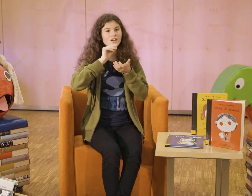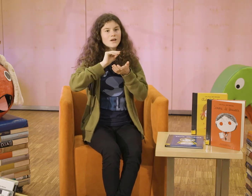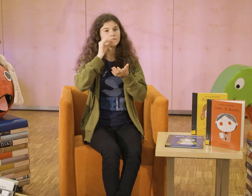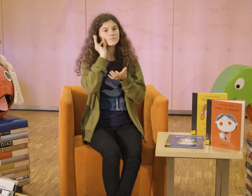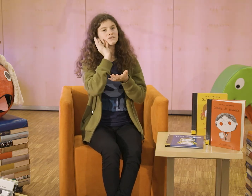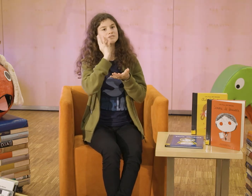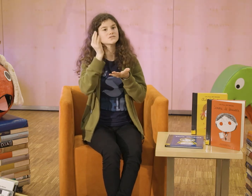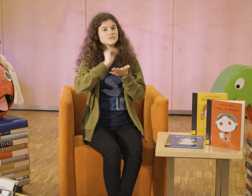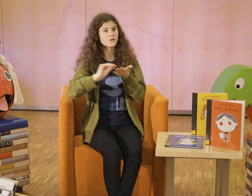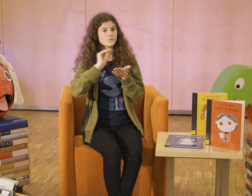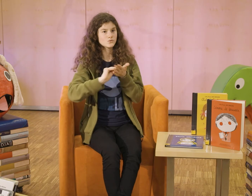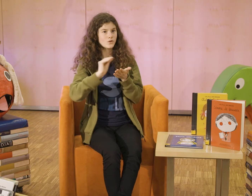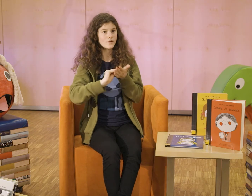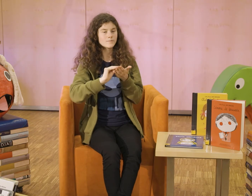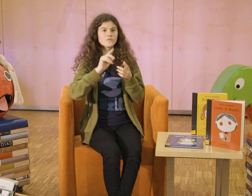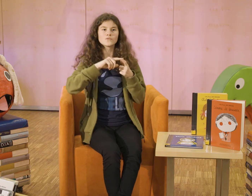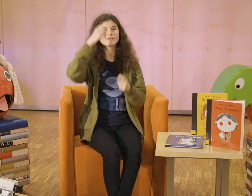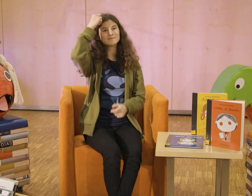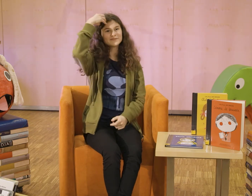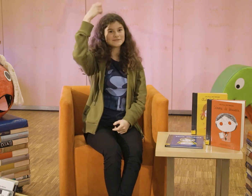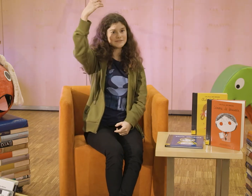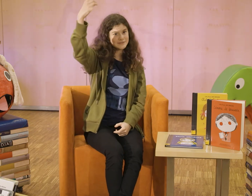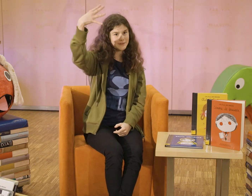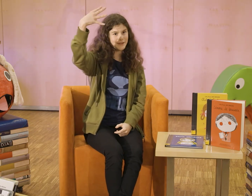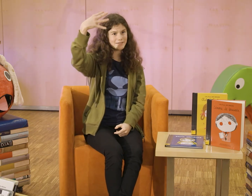französische feministische schriftstellerin und philosophin